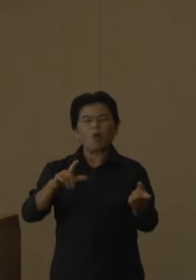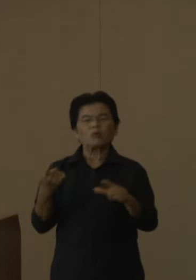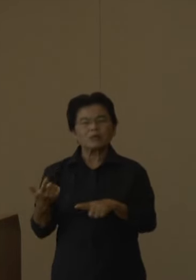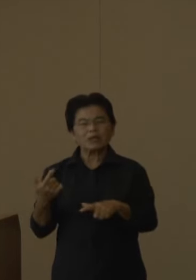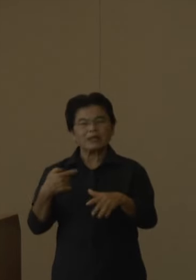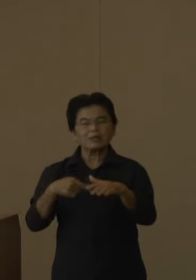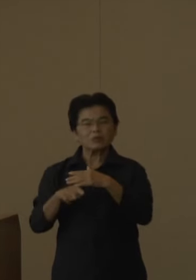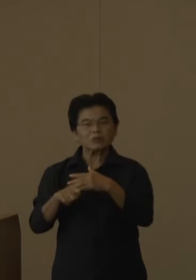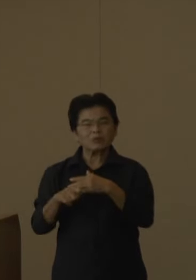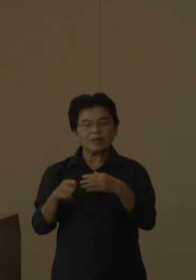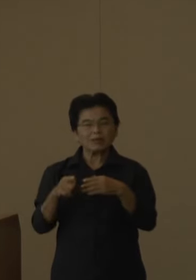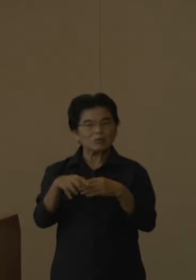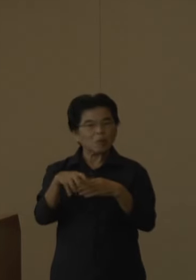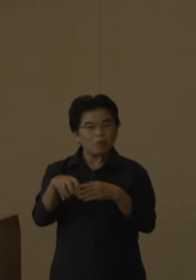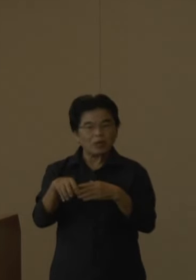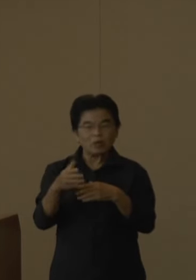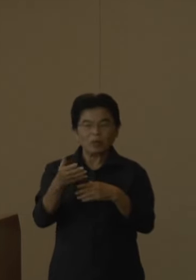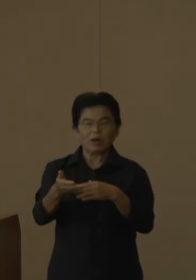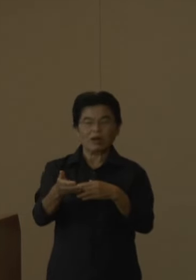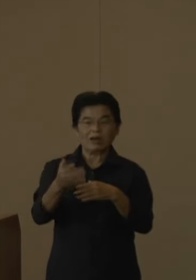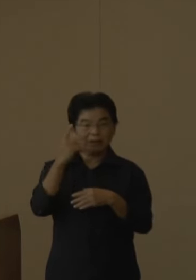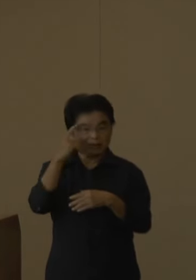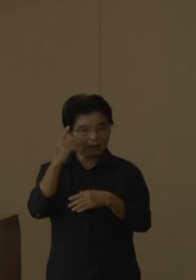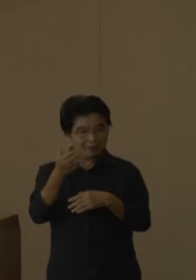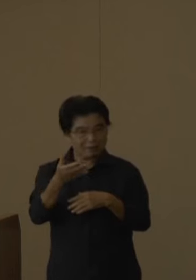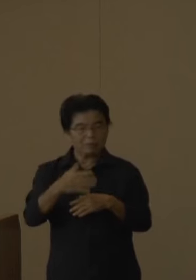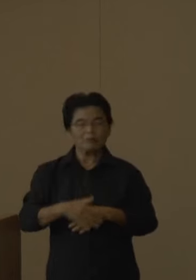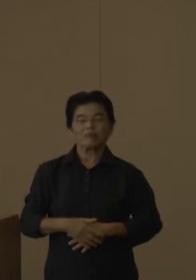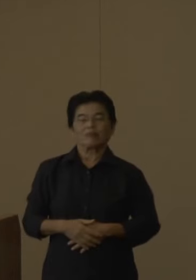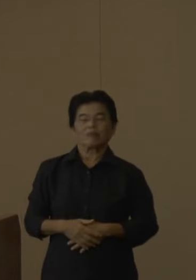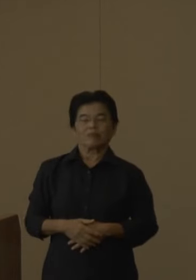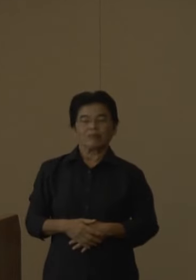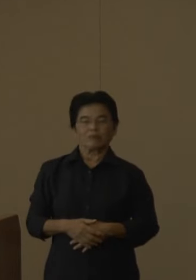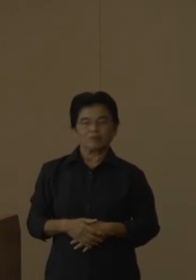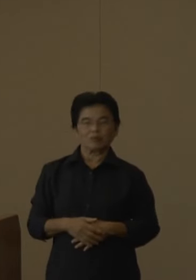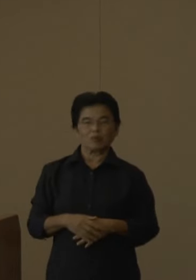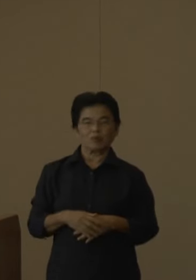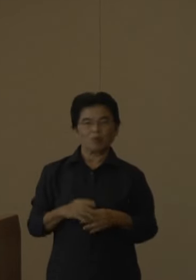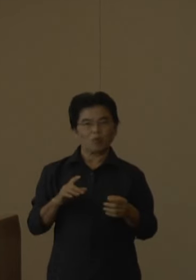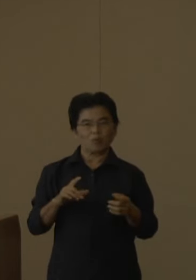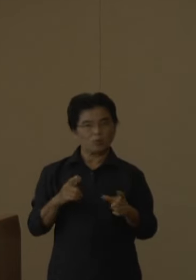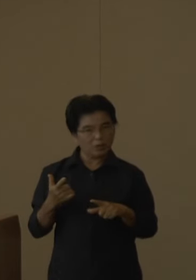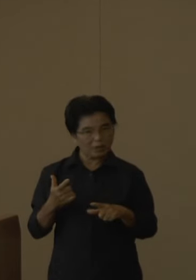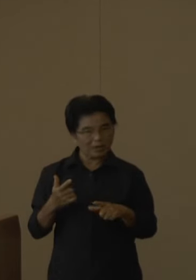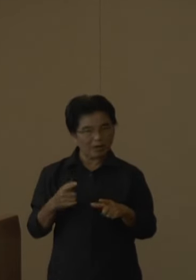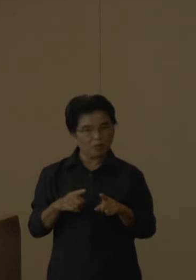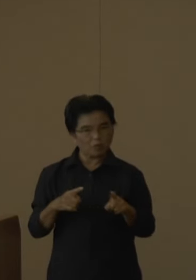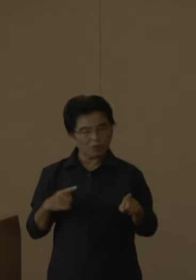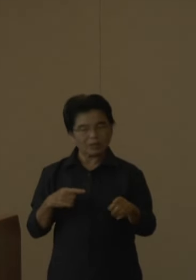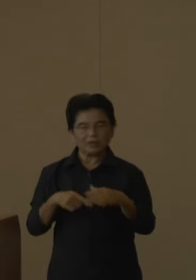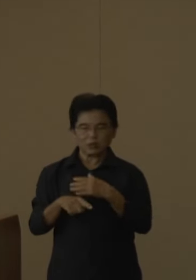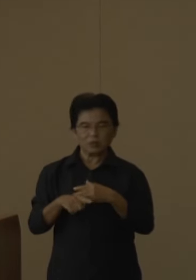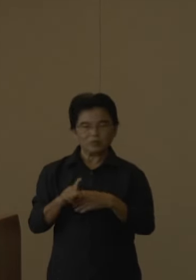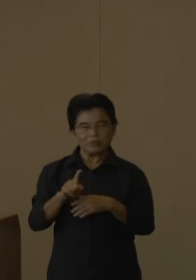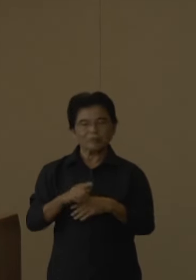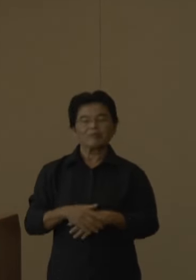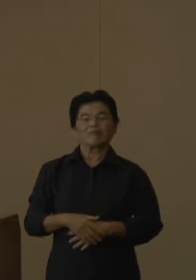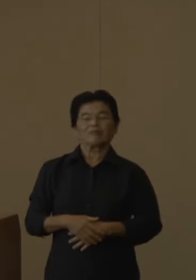ね、はどこにあるというふうにお考えでしょうか。 遅れた理由、 はい、はい、